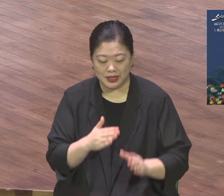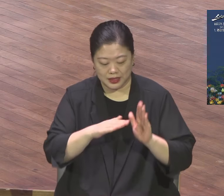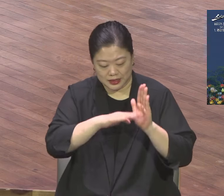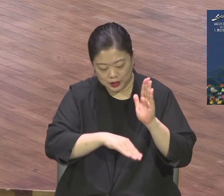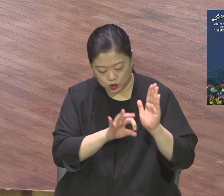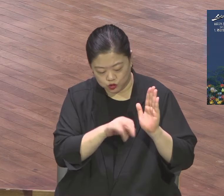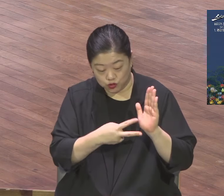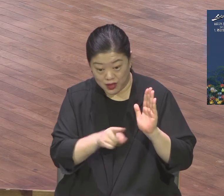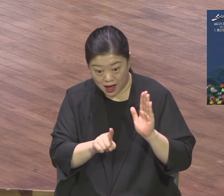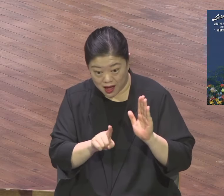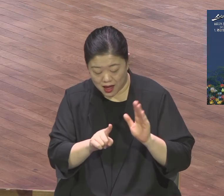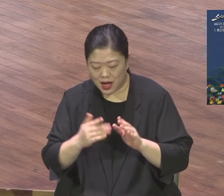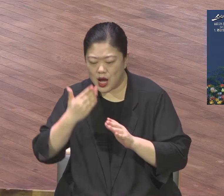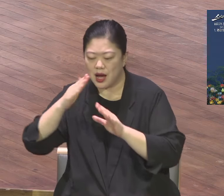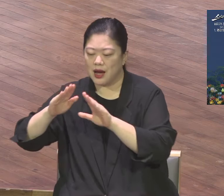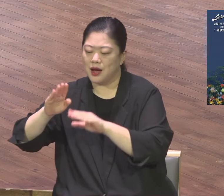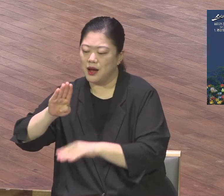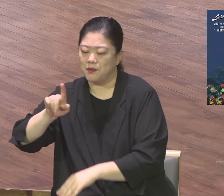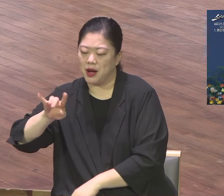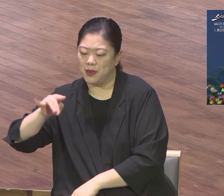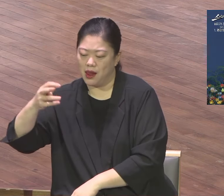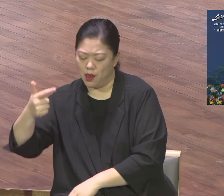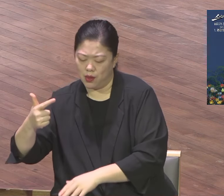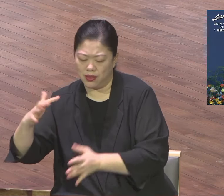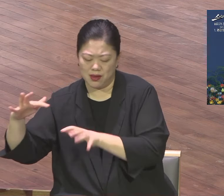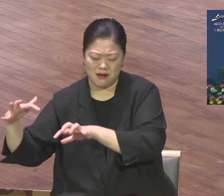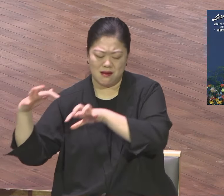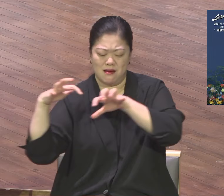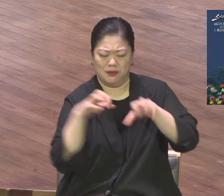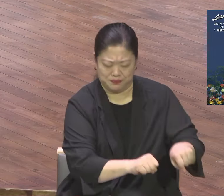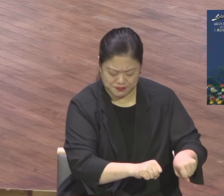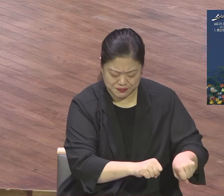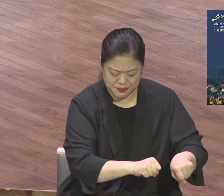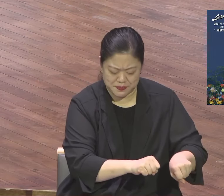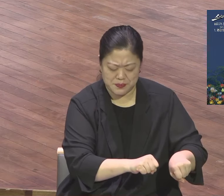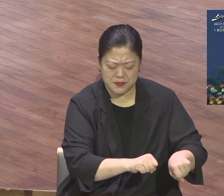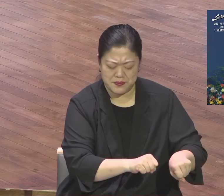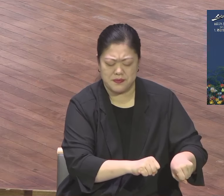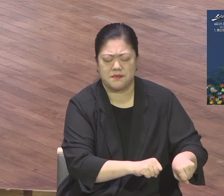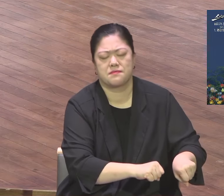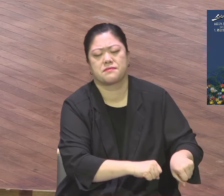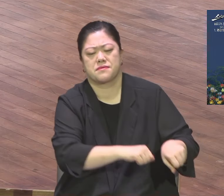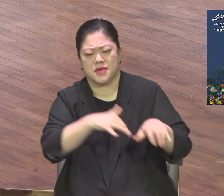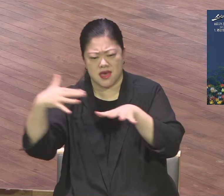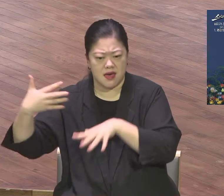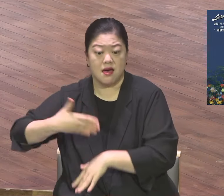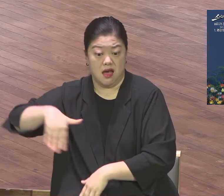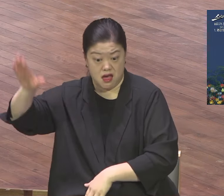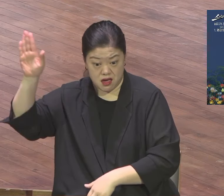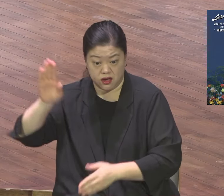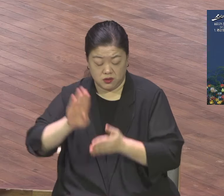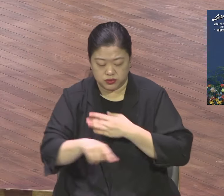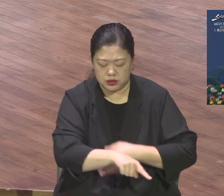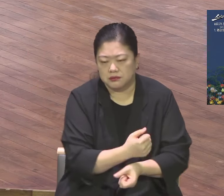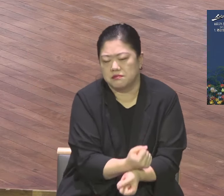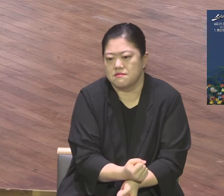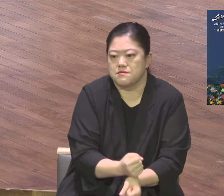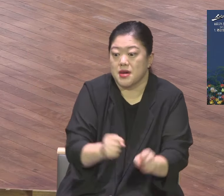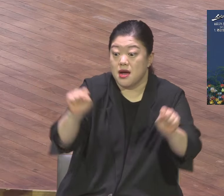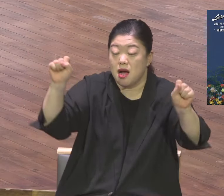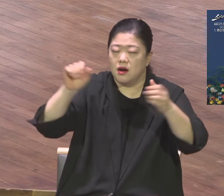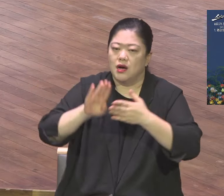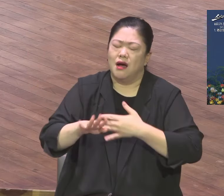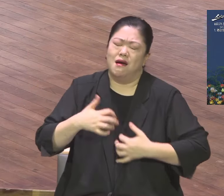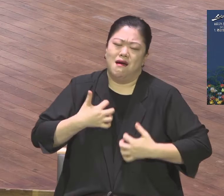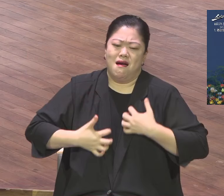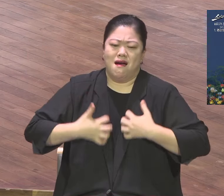회복에 대한 감사 찬양인 동시에 궁극적으로는 완전히 구원받은 성도들이